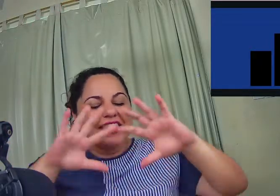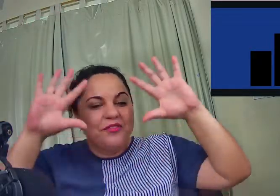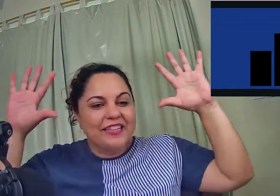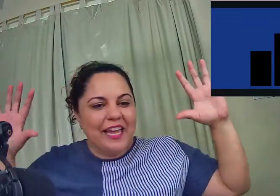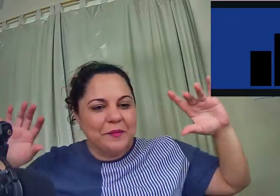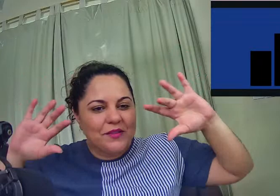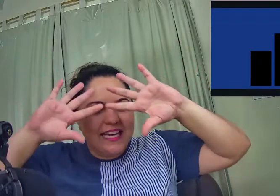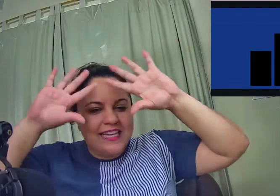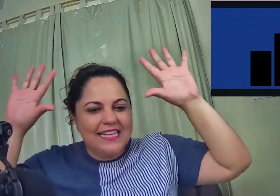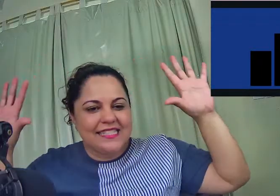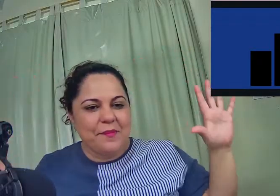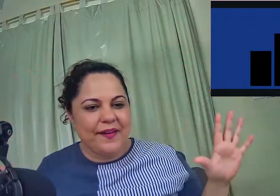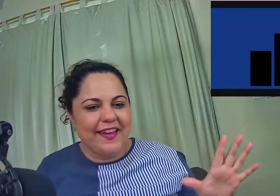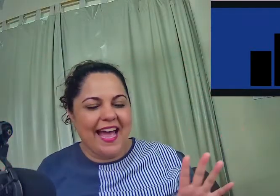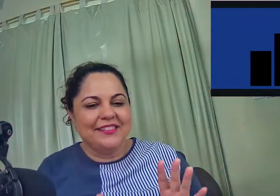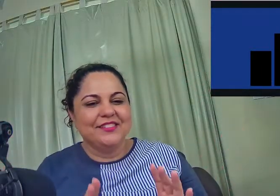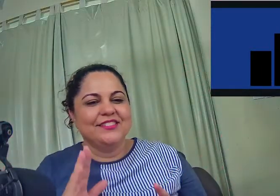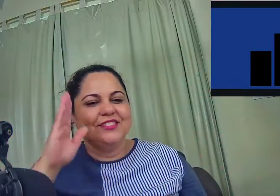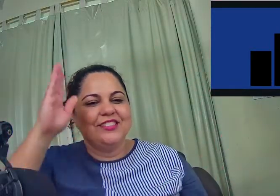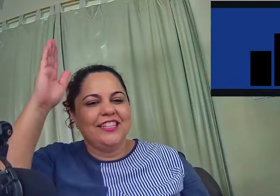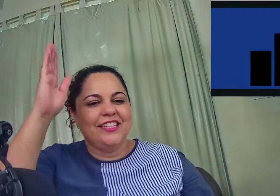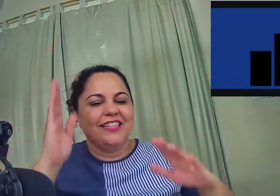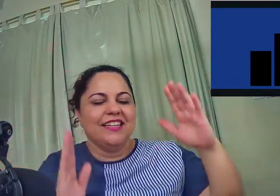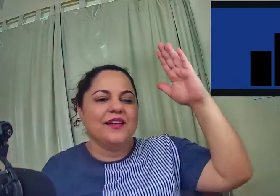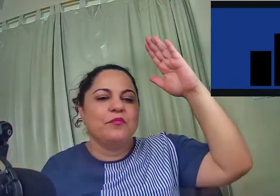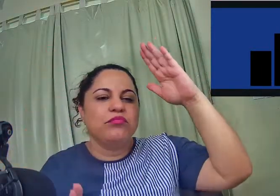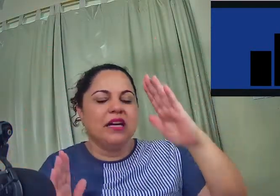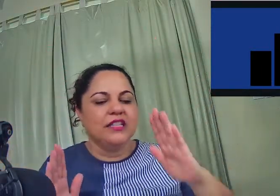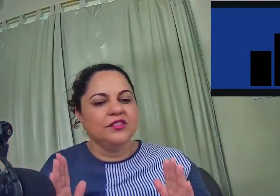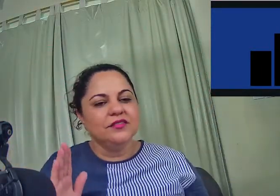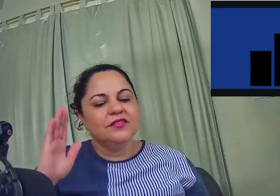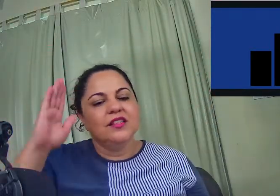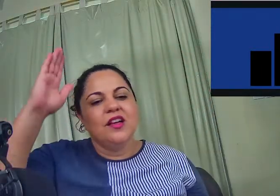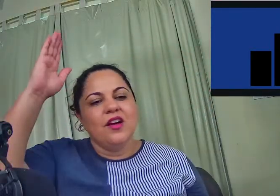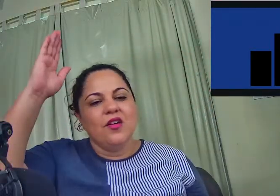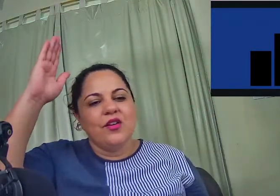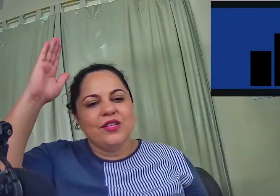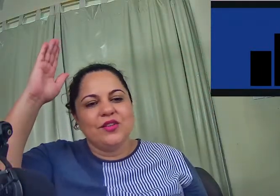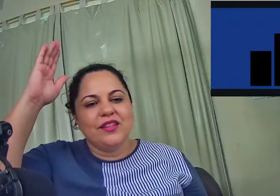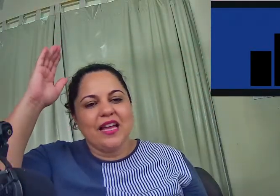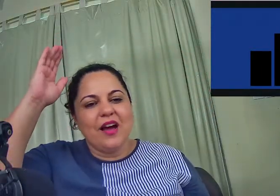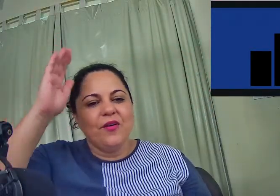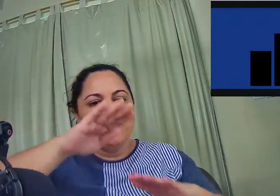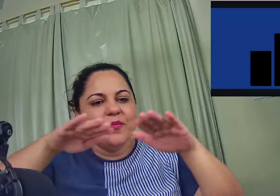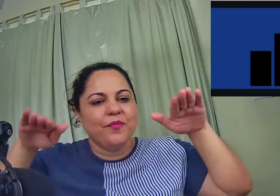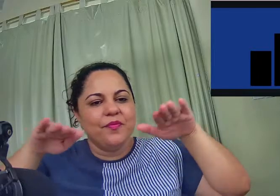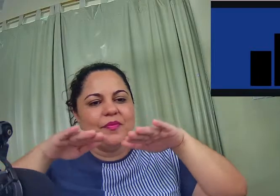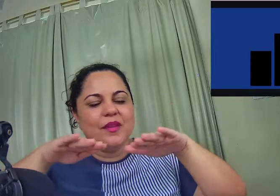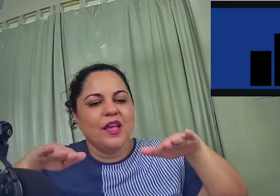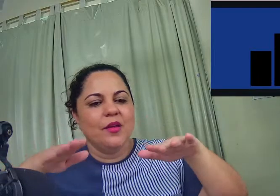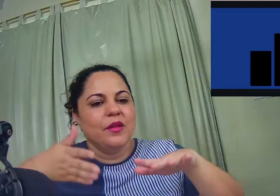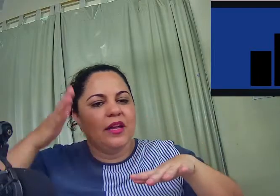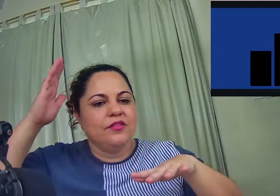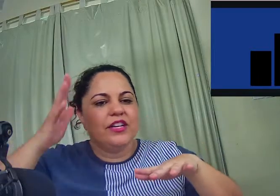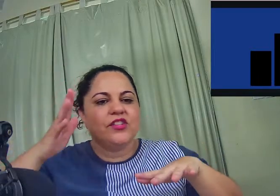Então, termos aí esse apanhado de plano horizontal, plano